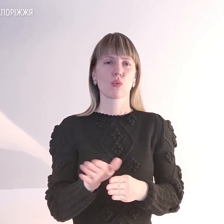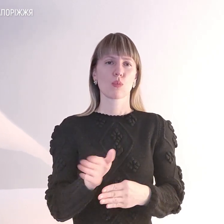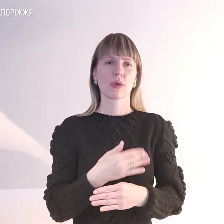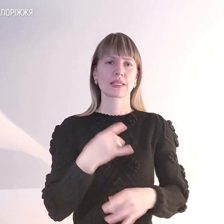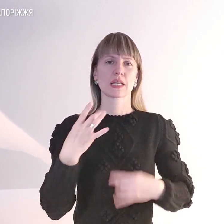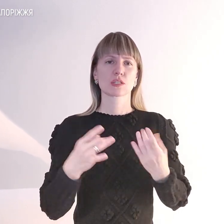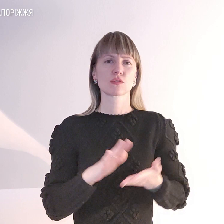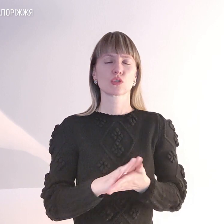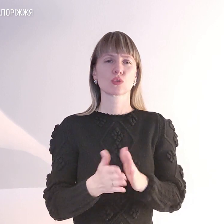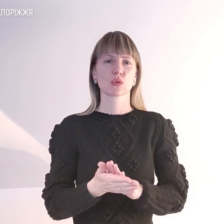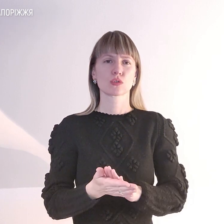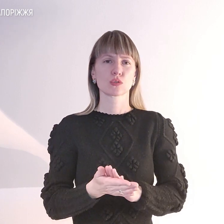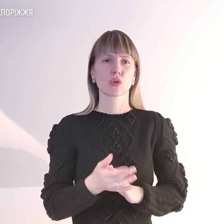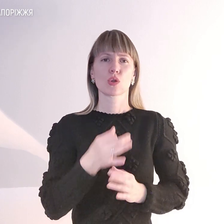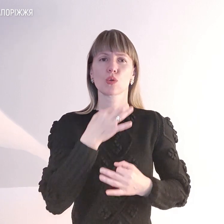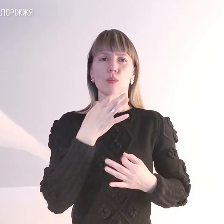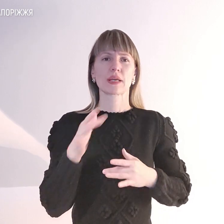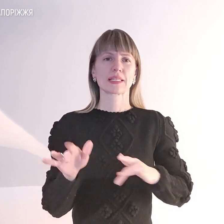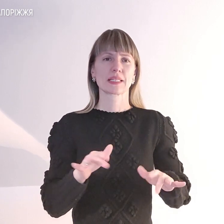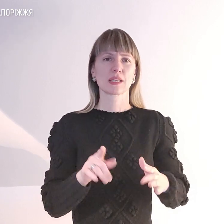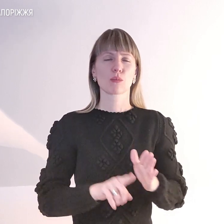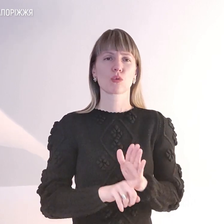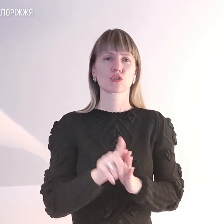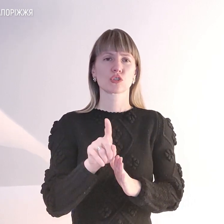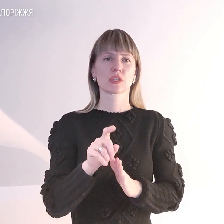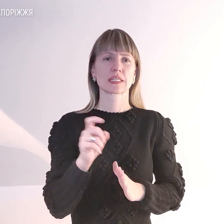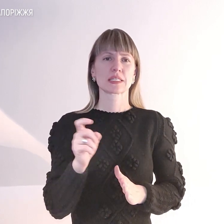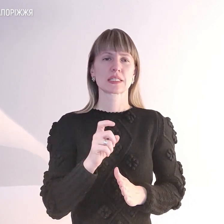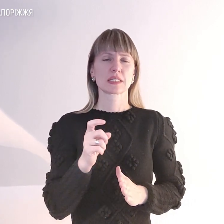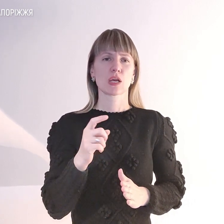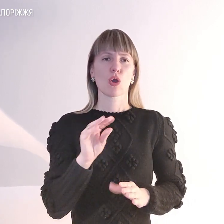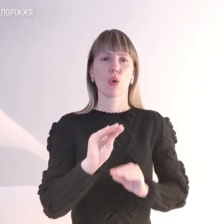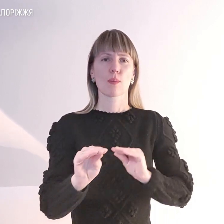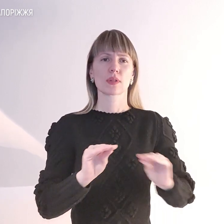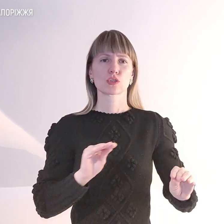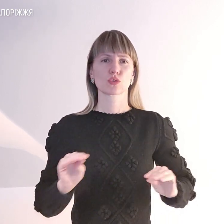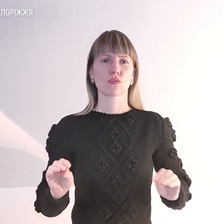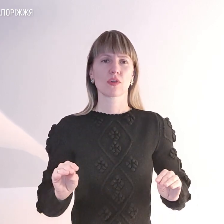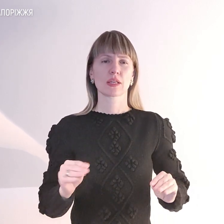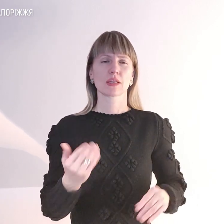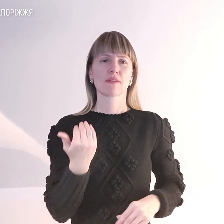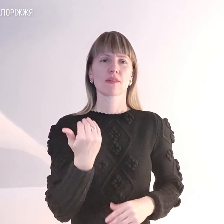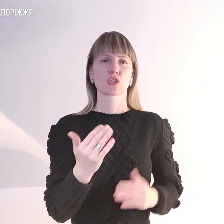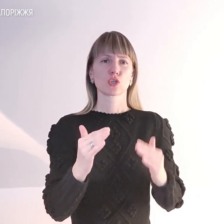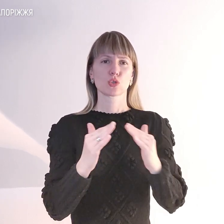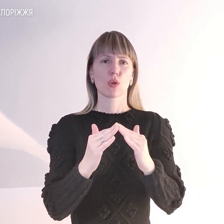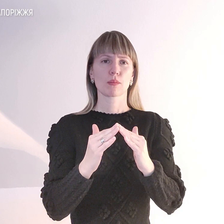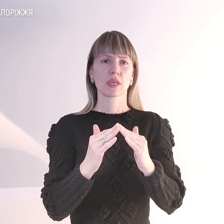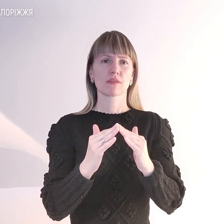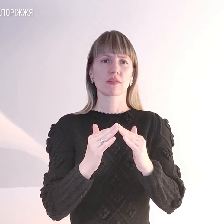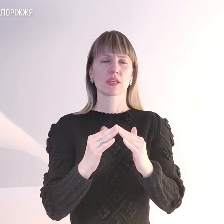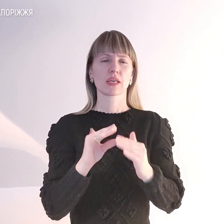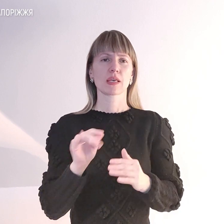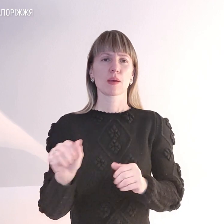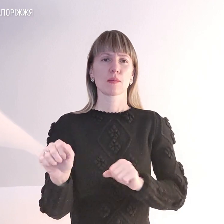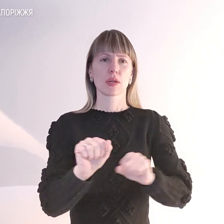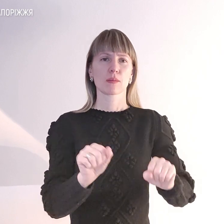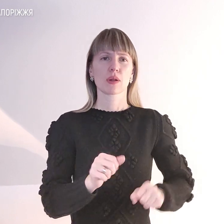ситуацією. Будь-яка дія, починаючи з облаштування вашої домівки, там прибирання чи приготування